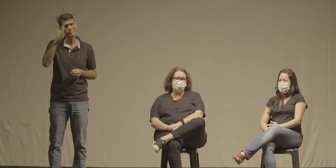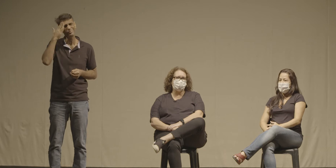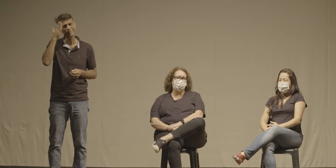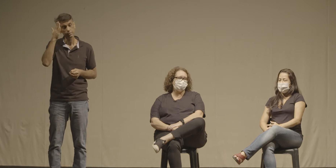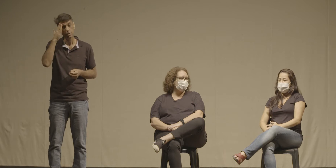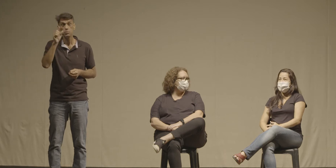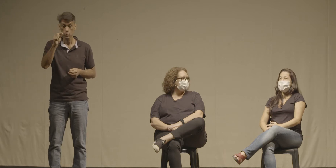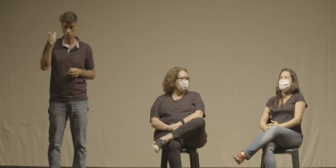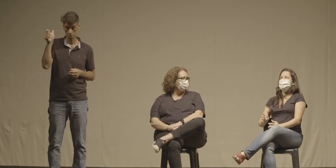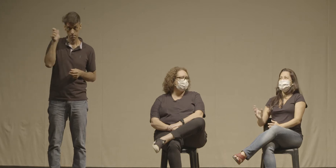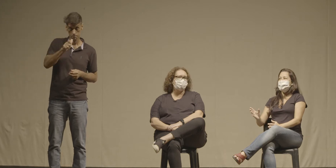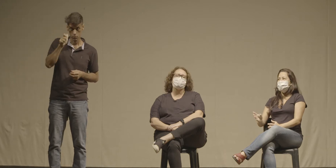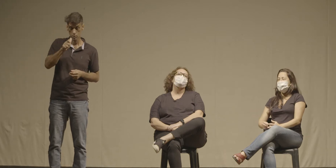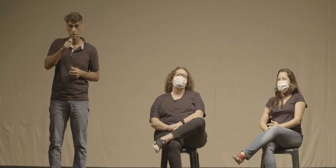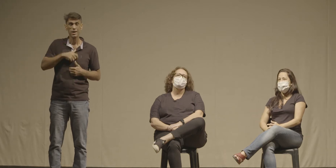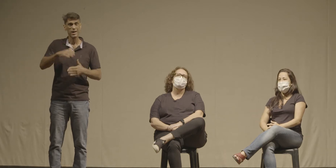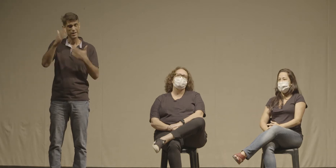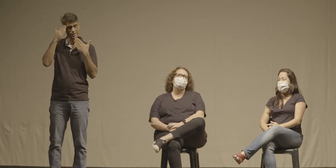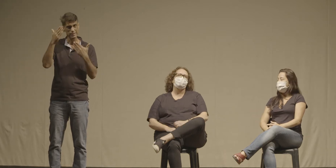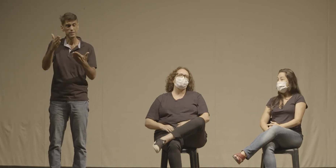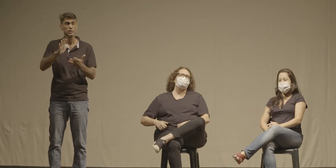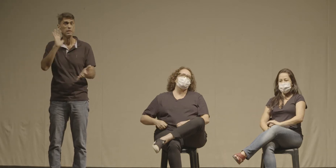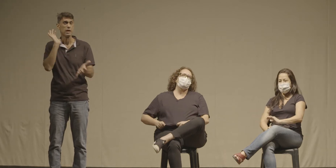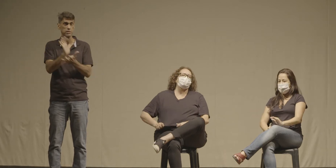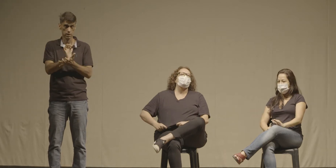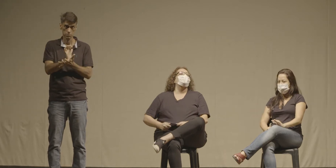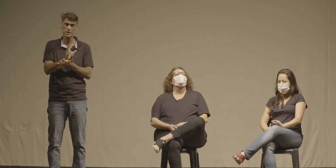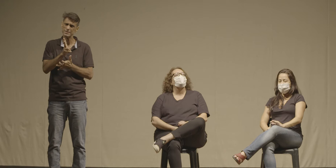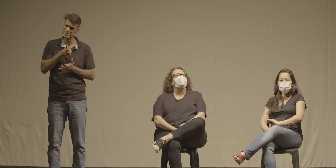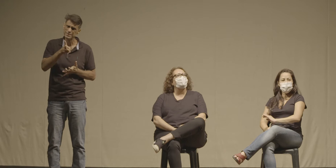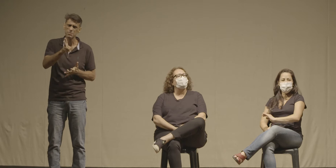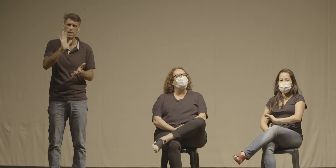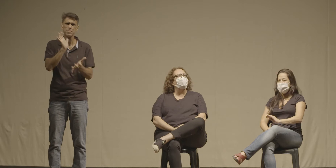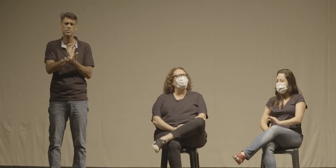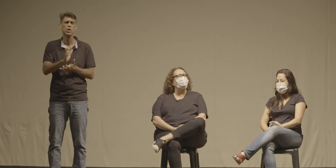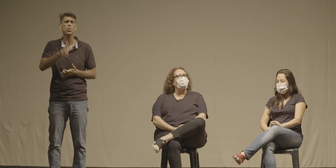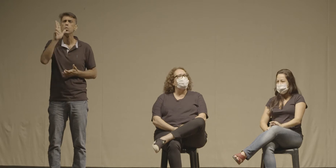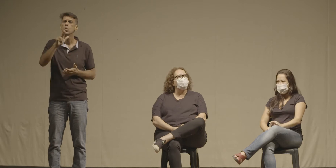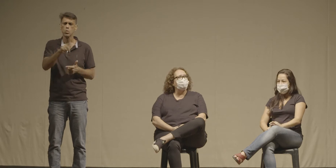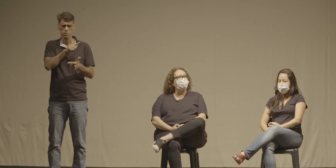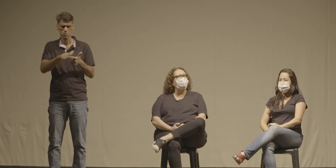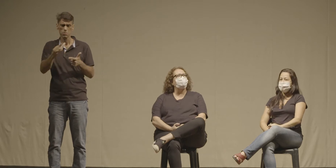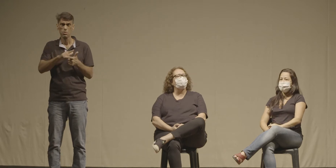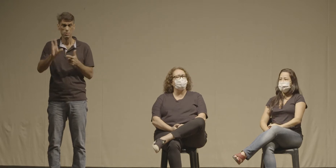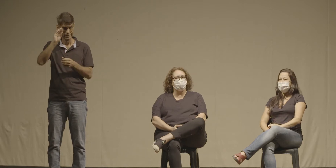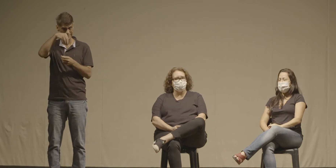que, graças a Deus, temos uma equipe incrível, sempre tivemos, nunca tivemos nenhum problema em